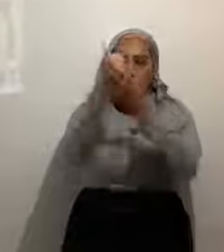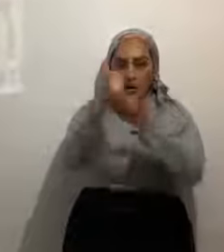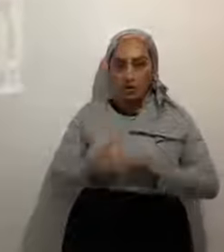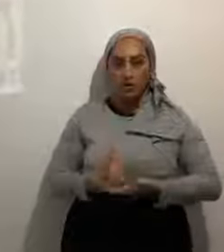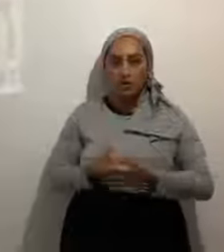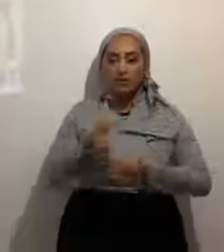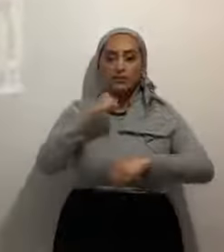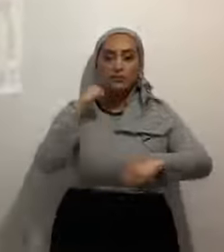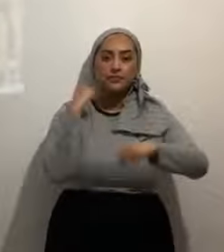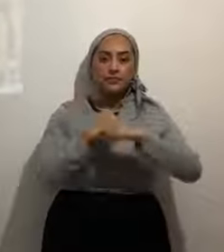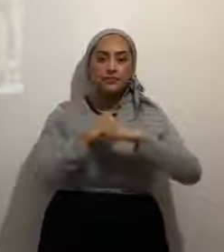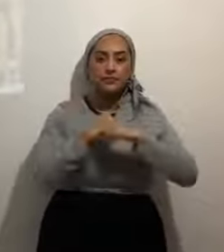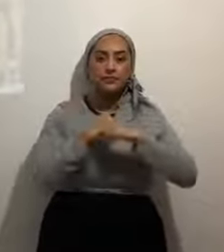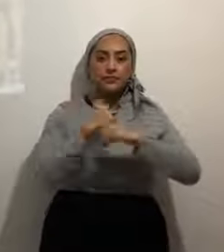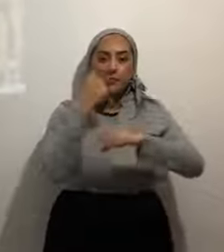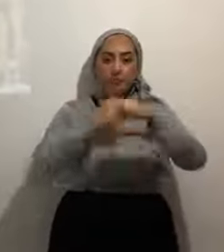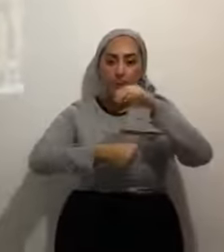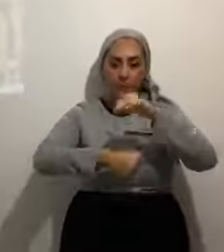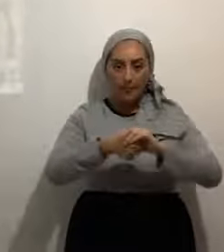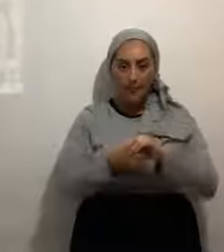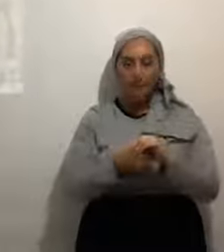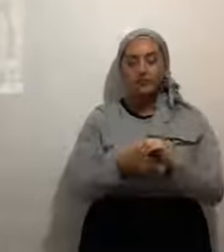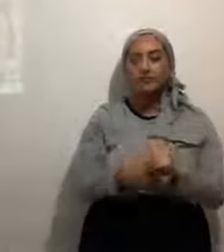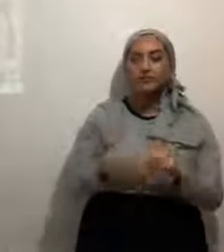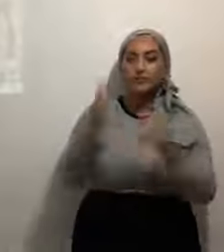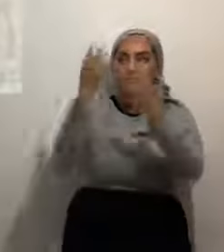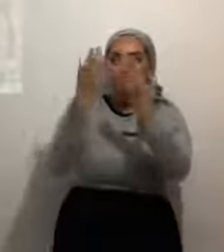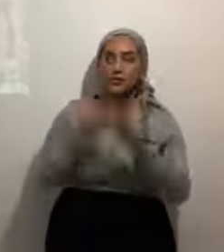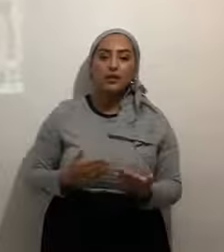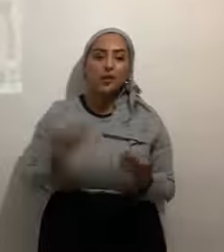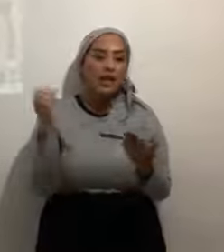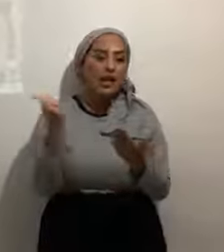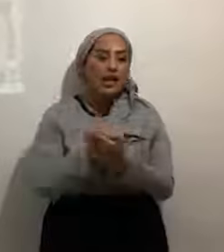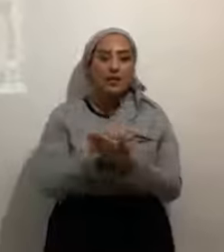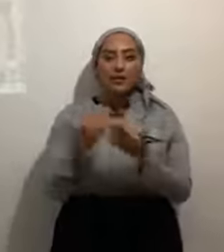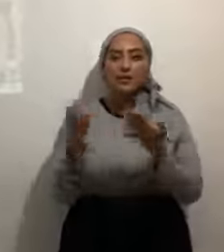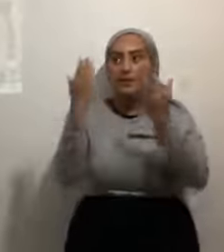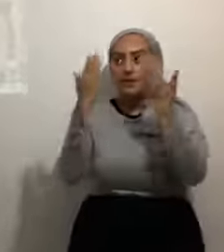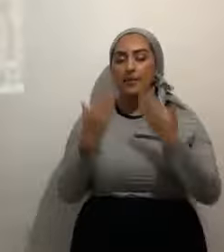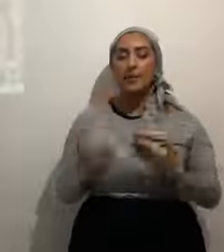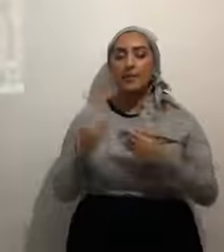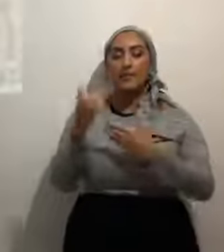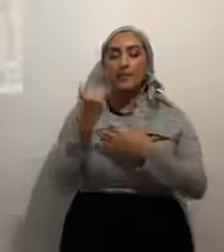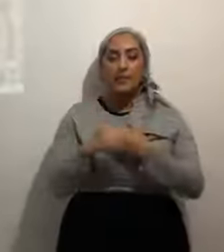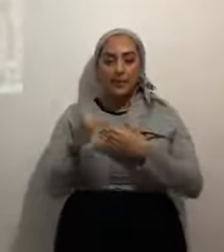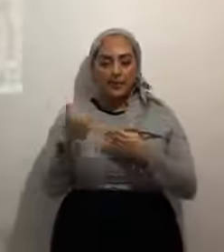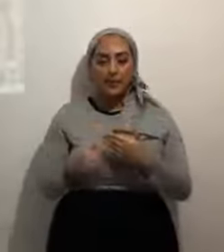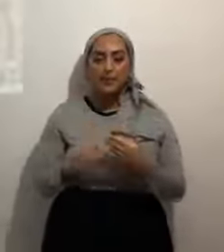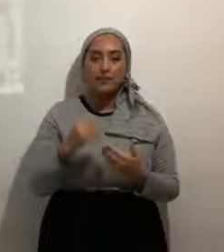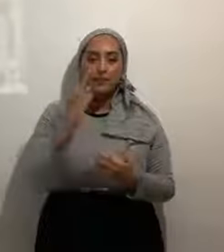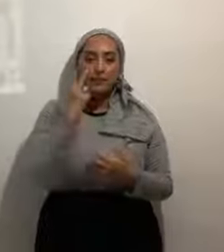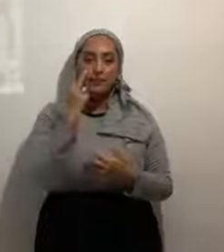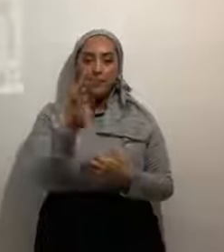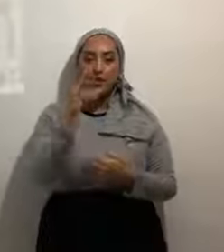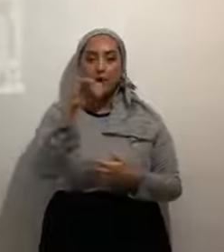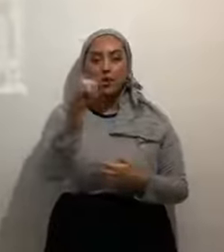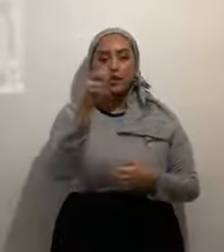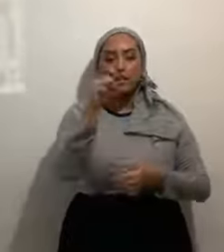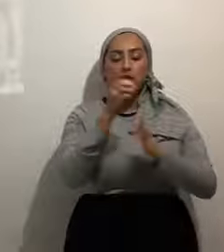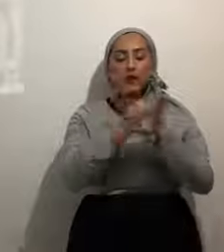ayudador, nuestro protector, el proveedor de todo, el proveedor de pan. Miren, Juan 6:16.